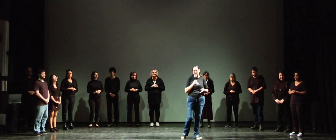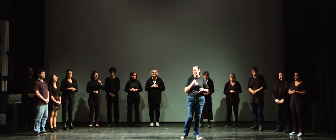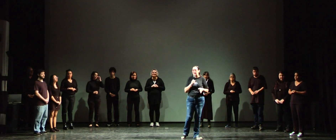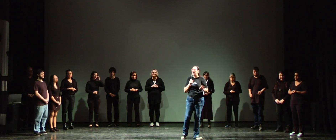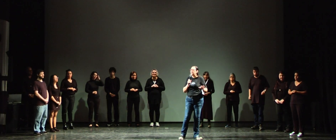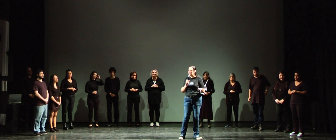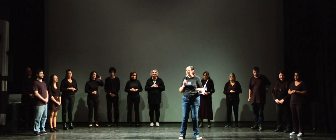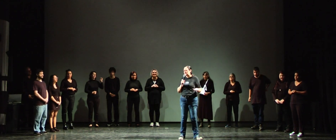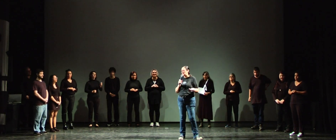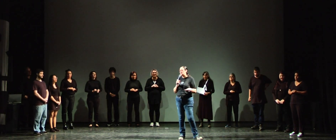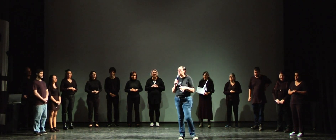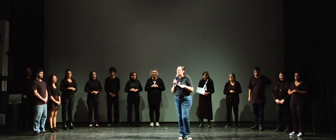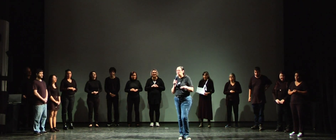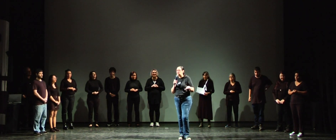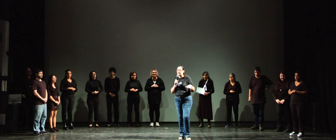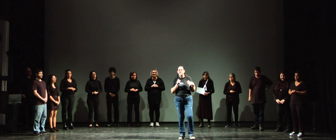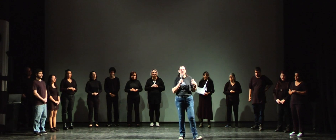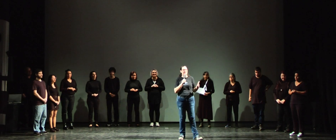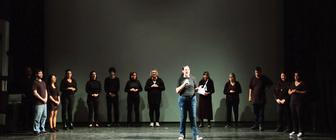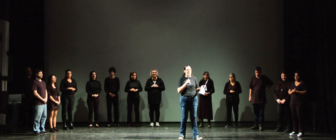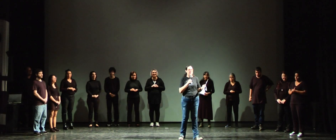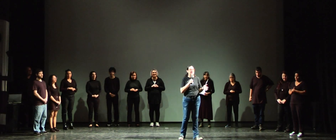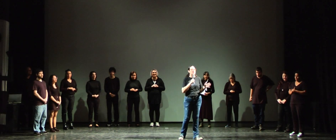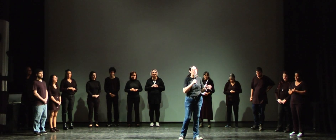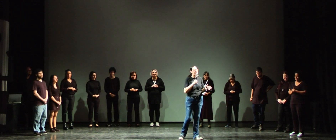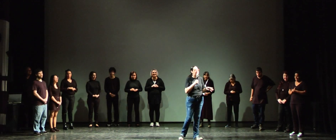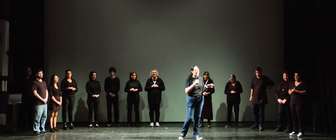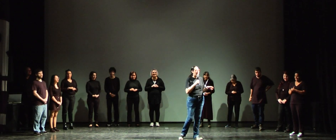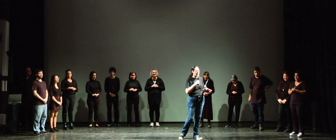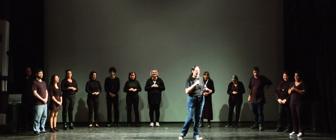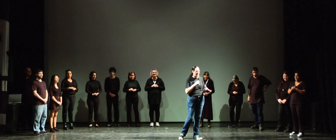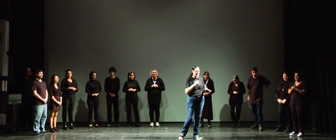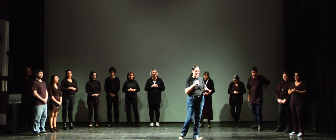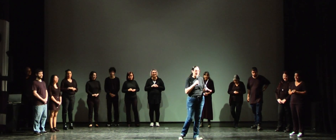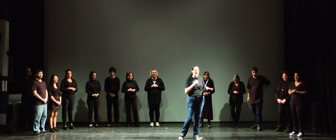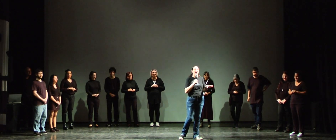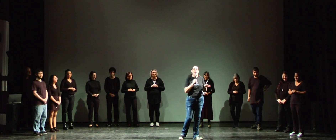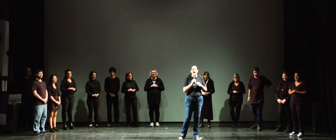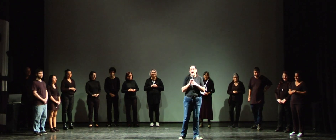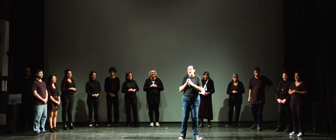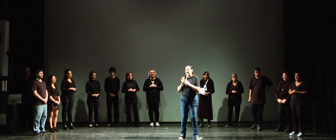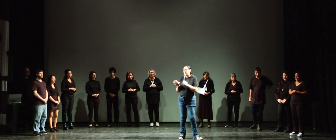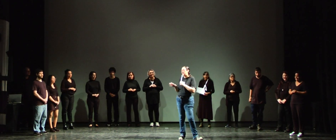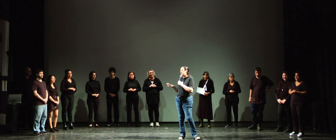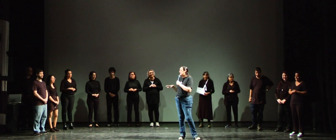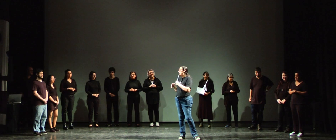parlenda. É bem facinho e a gente vai ensinar para vocês como fazer passo a passo. A parlenda é